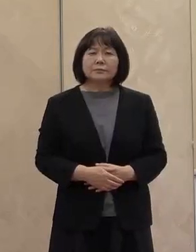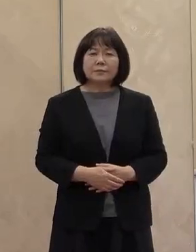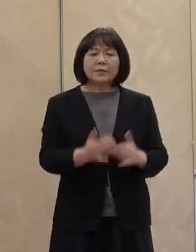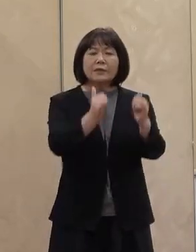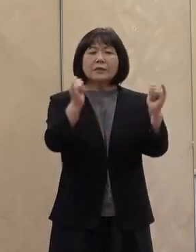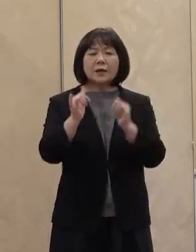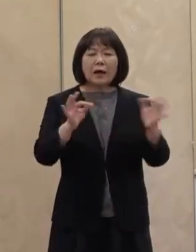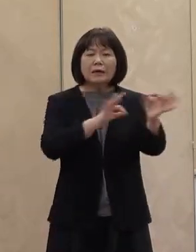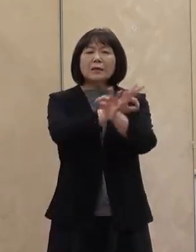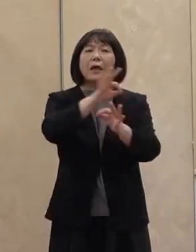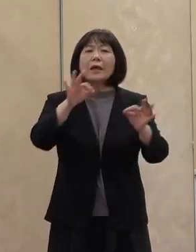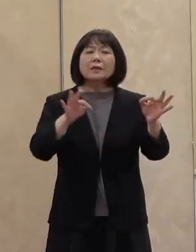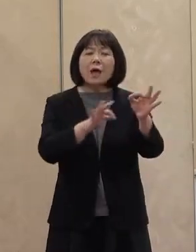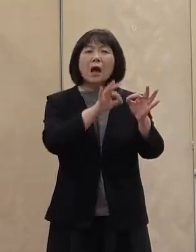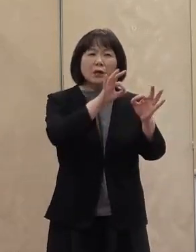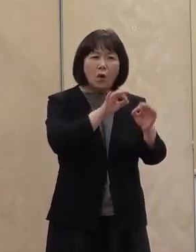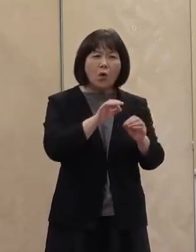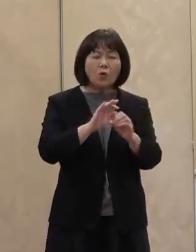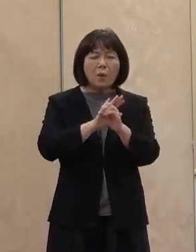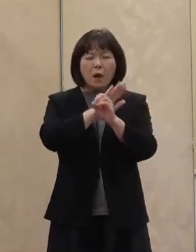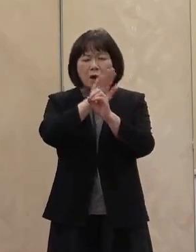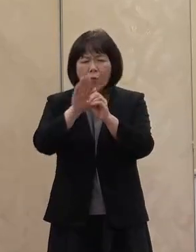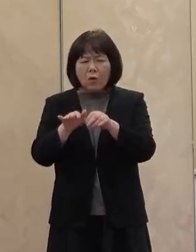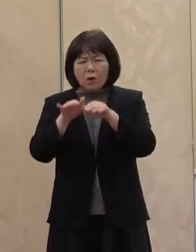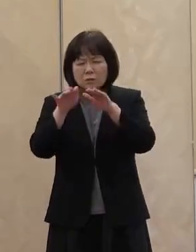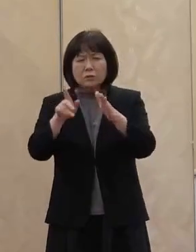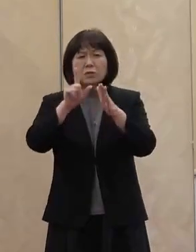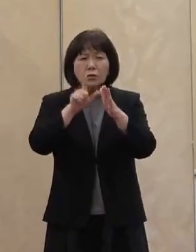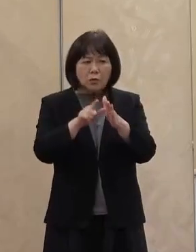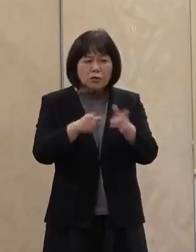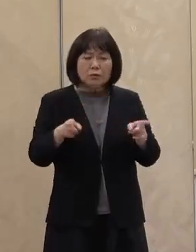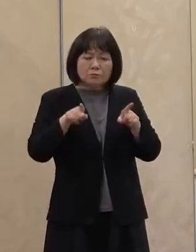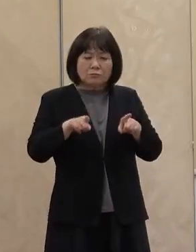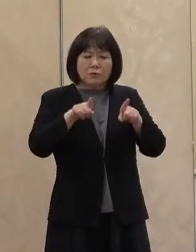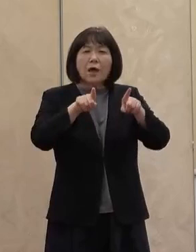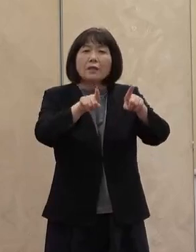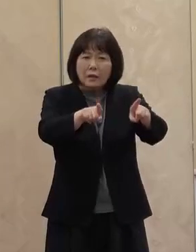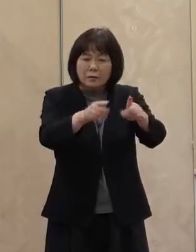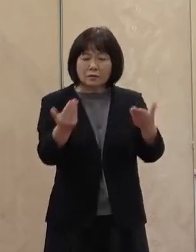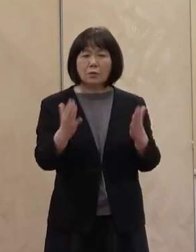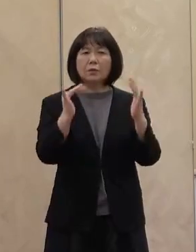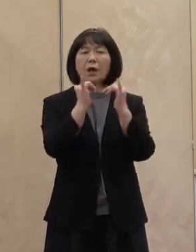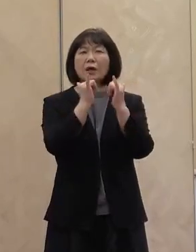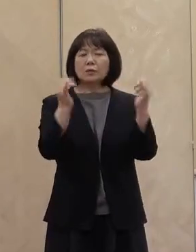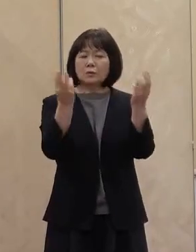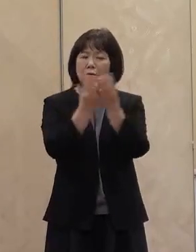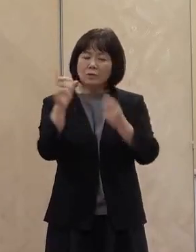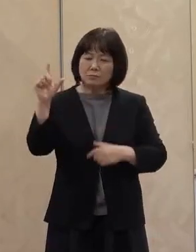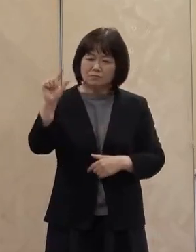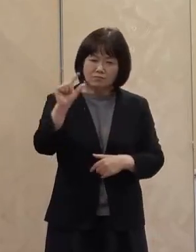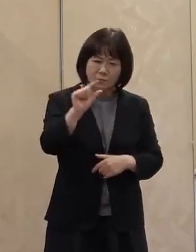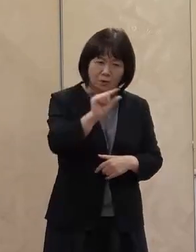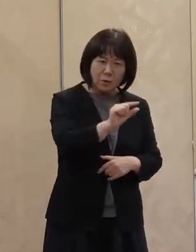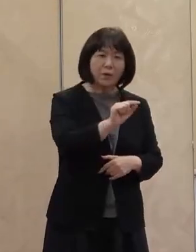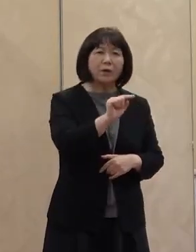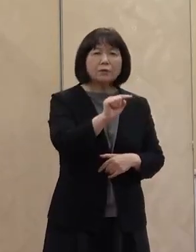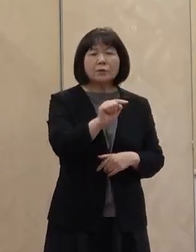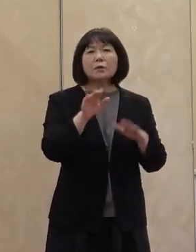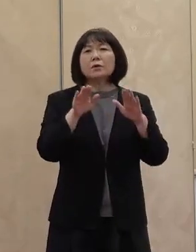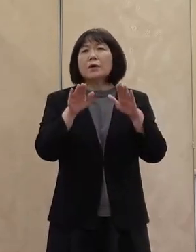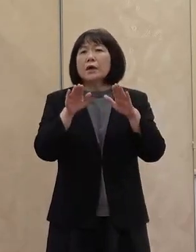社会経済をこのコロナ禍にあっても動かしていく、そして失業者を一人でも減らすということが